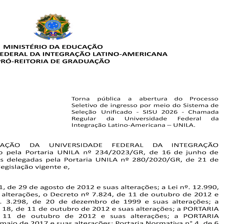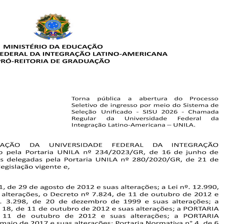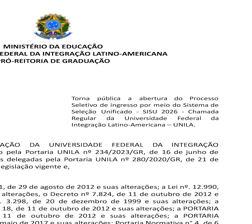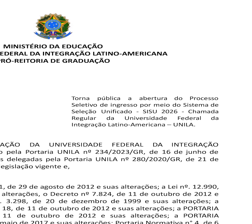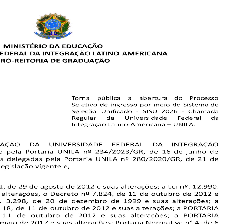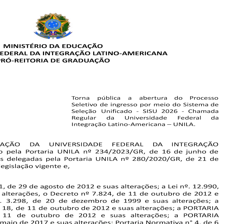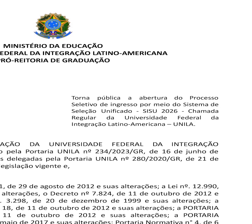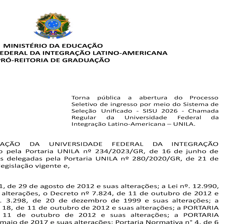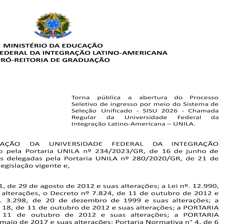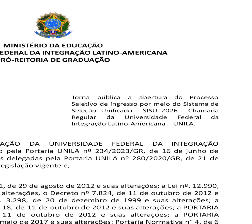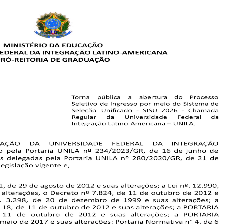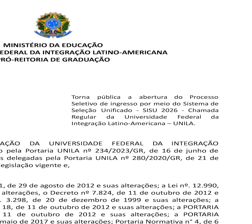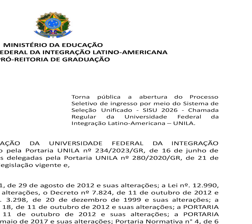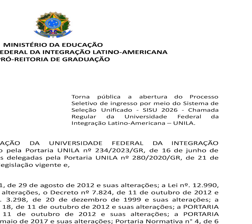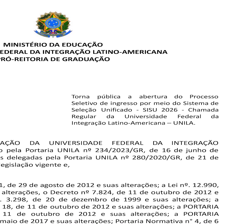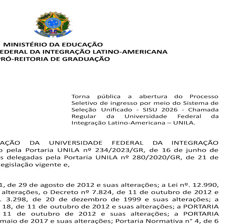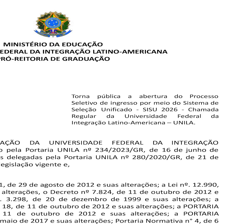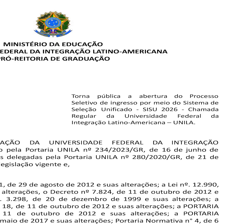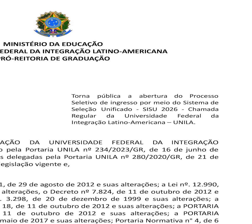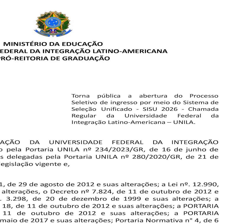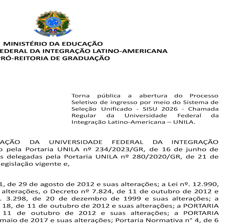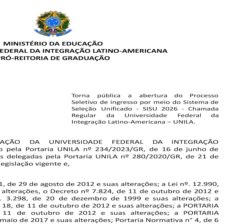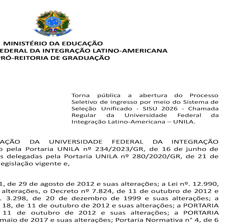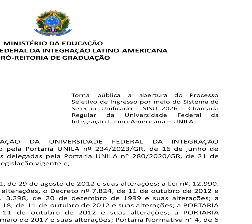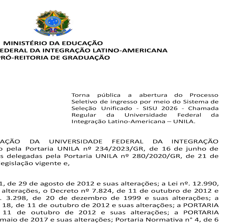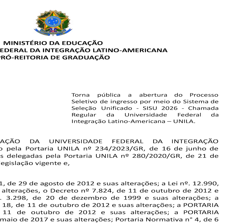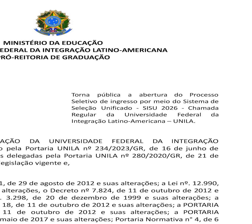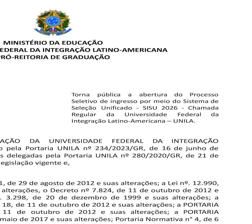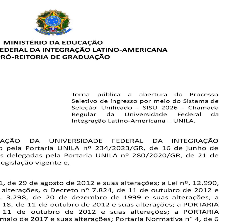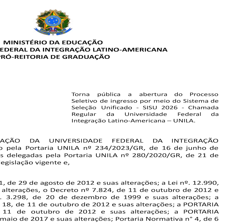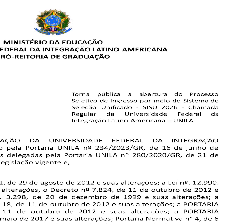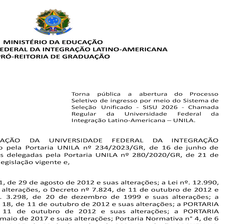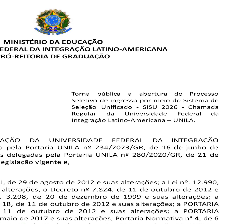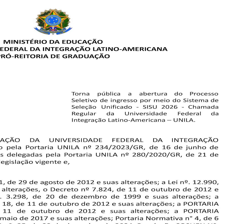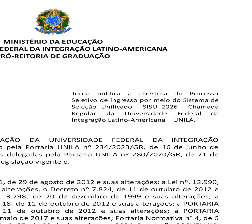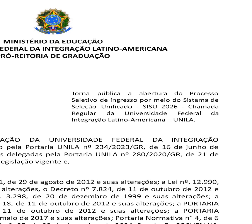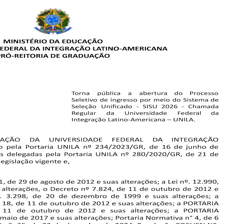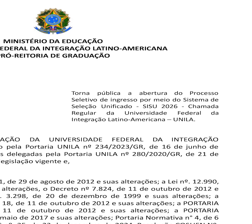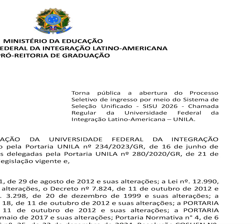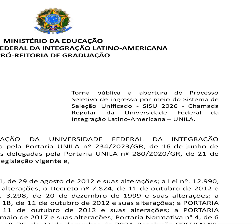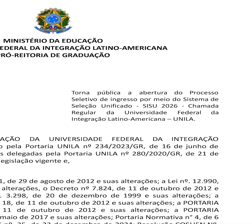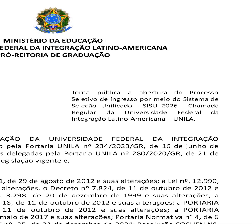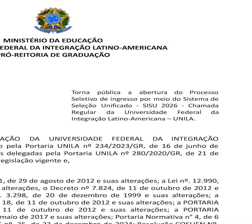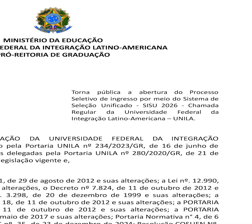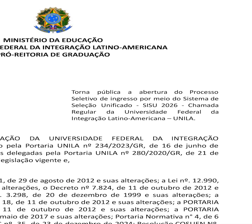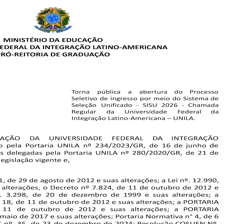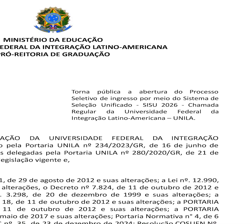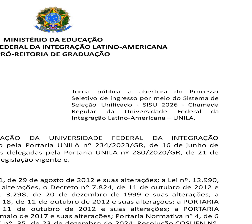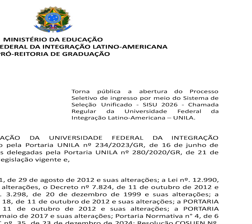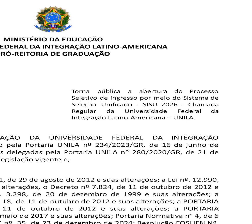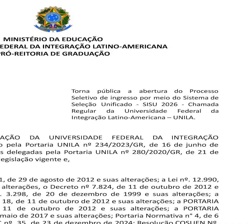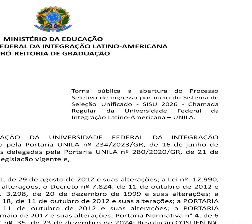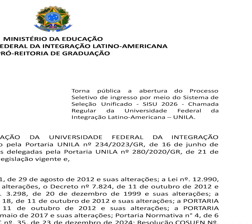SISU 2026, chamada regular da Universidade Federal da Integração Latino-Americana, UNILA. O